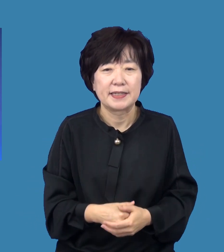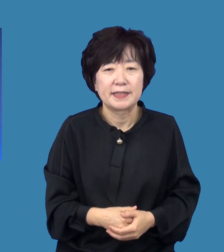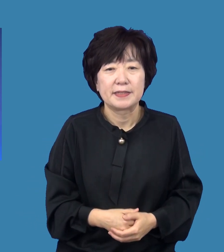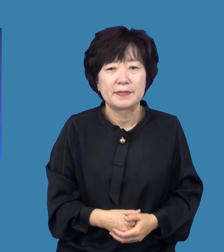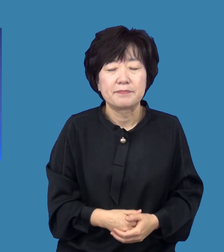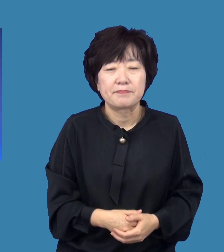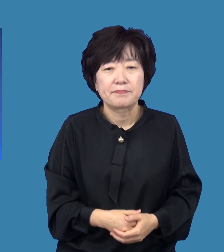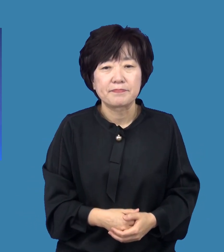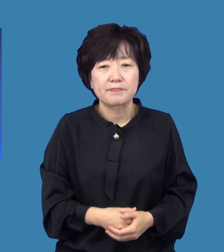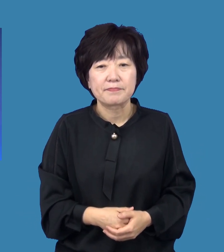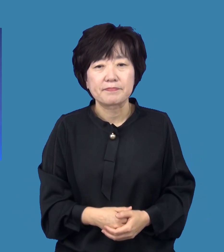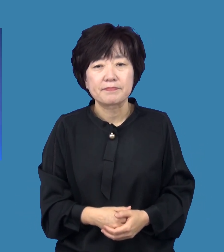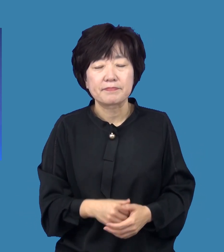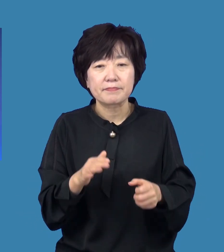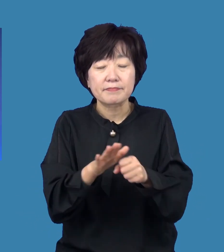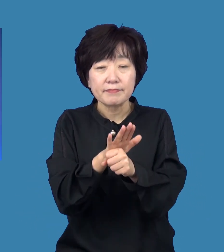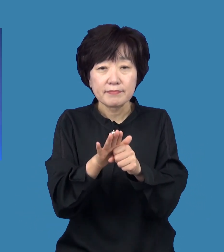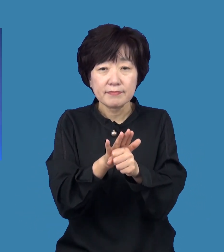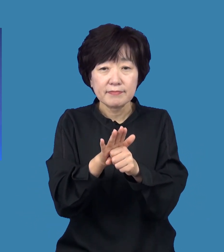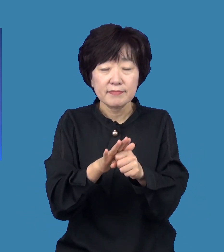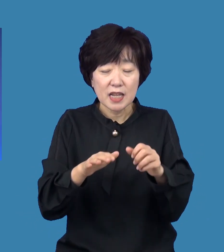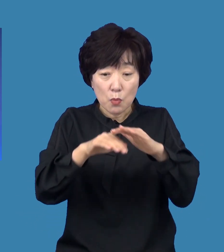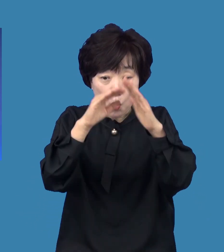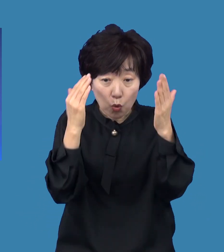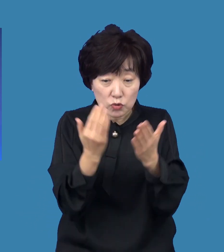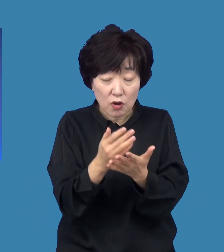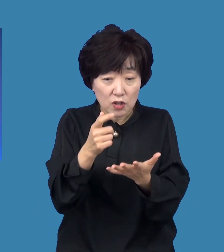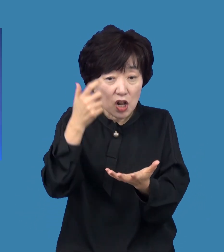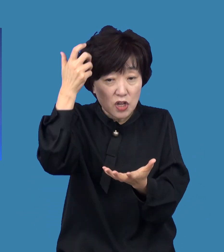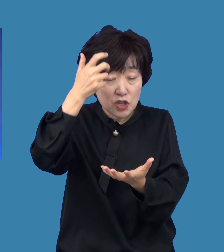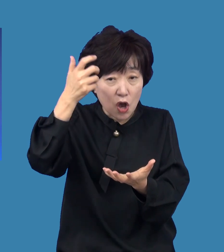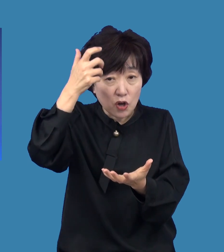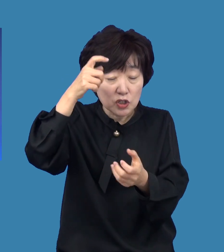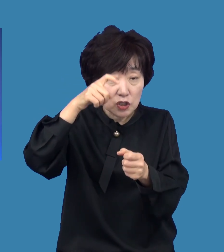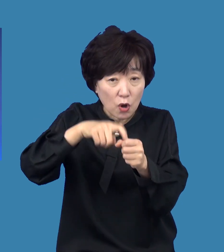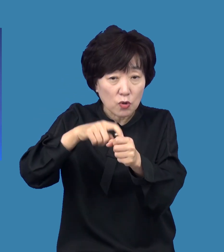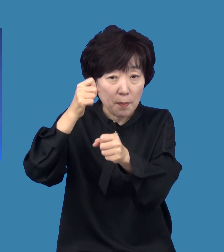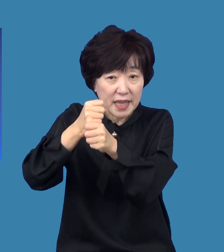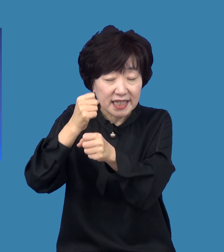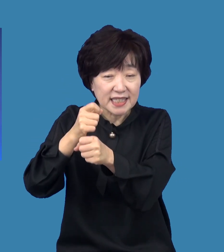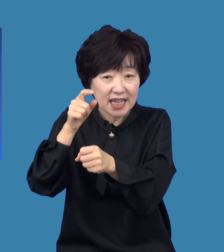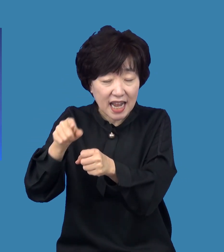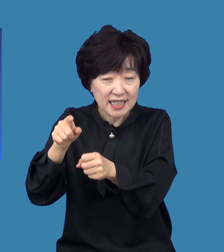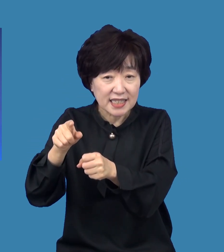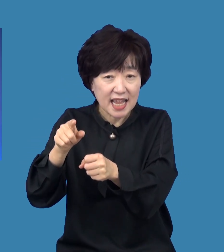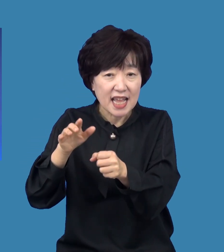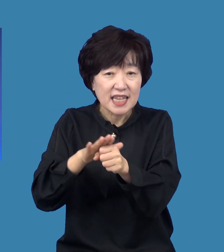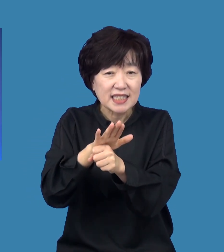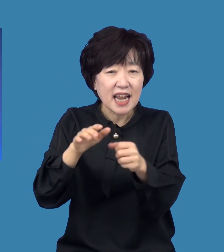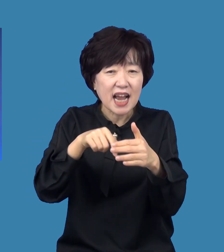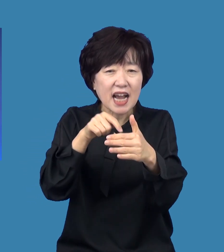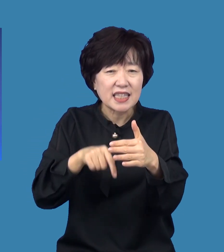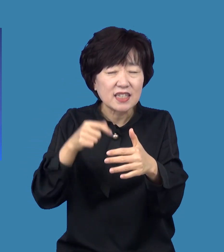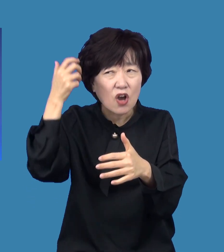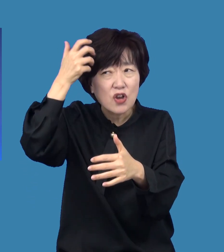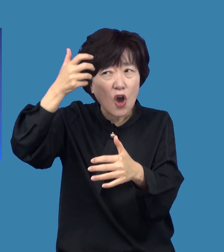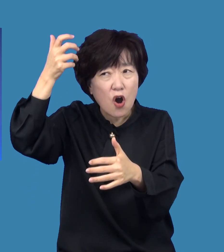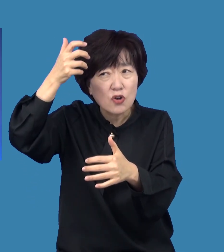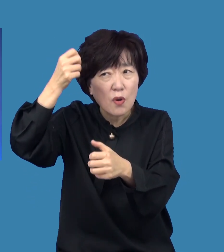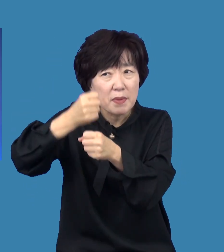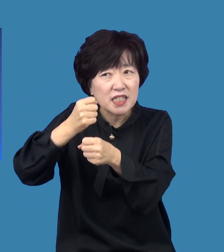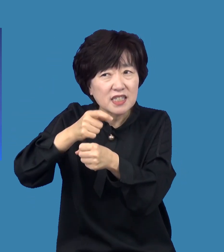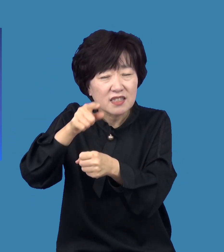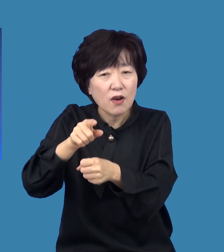그렇기에 사랑이 모든 일을 영적으로 만든다라고 할 때 사랑 안에서 무엇이 영적으로 만드는가? 바로 이게